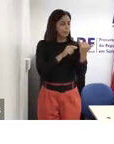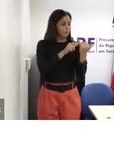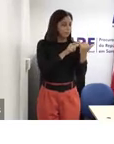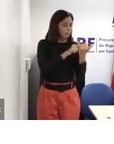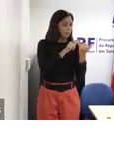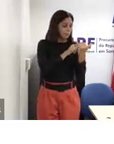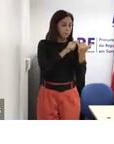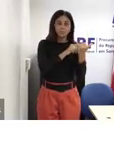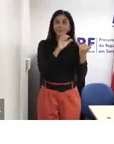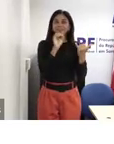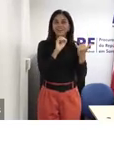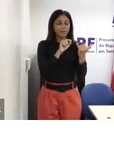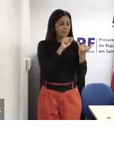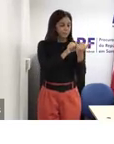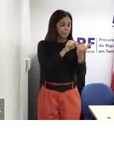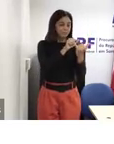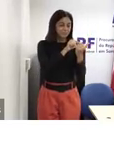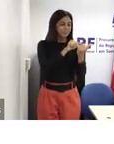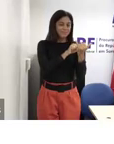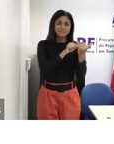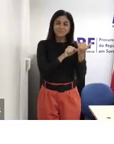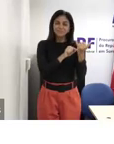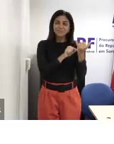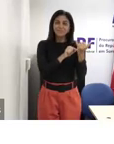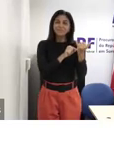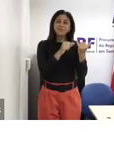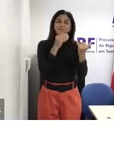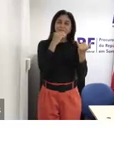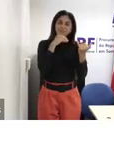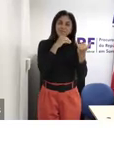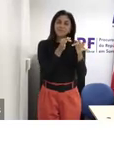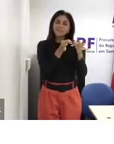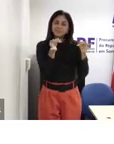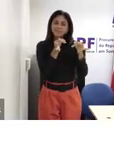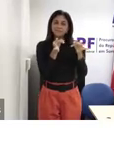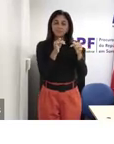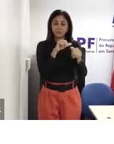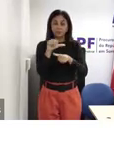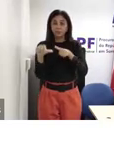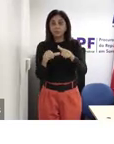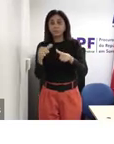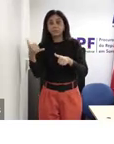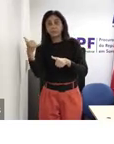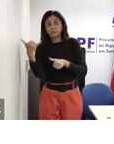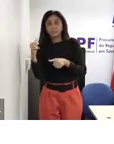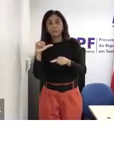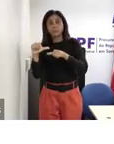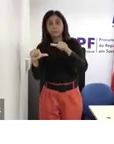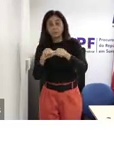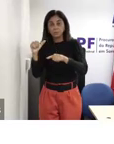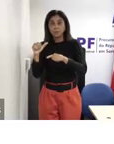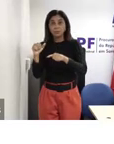ambiente digital eles têm mais facilidade nessa cultura de aprender a usar os aplicativos a usar a